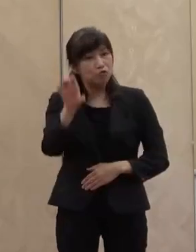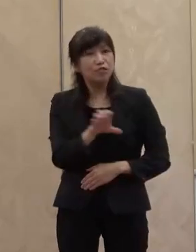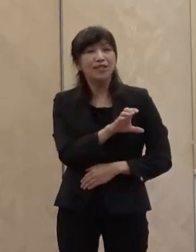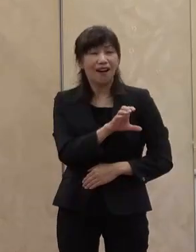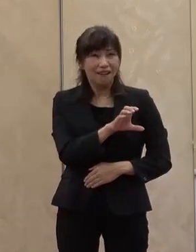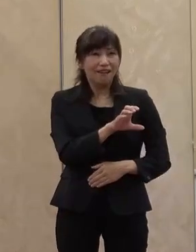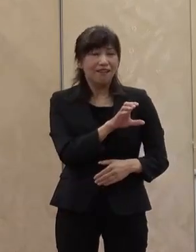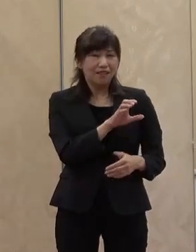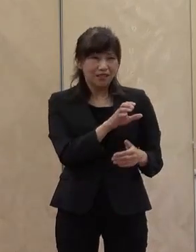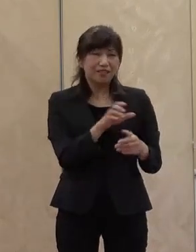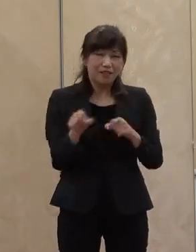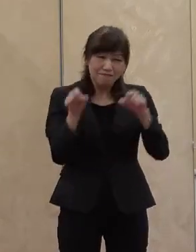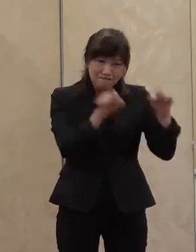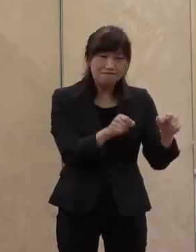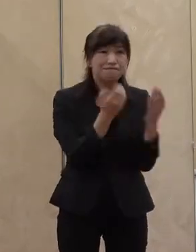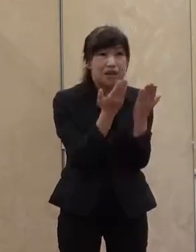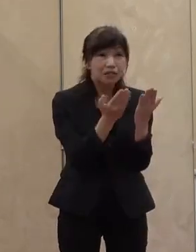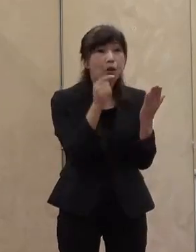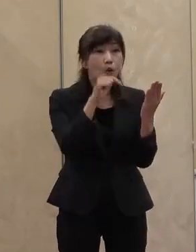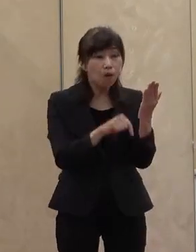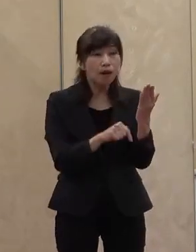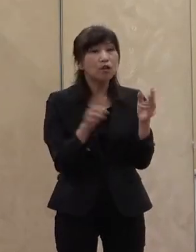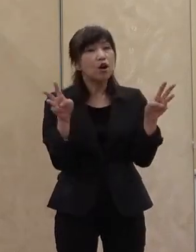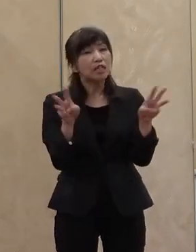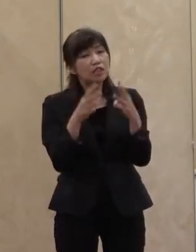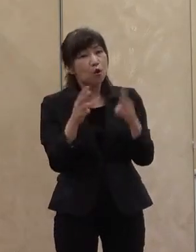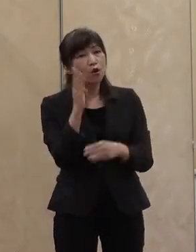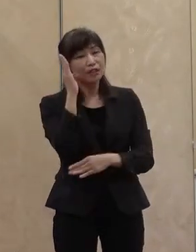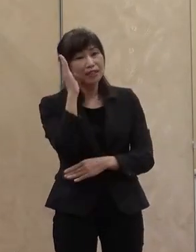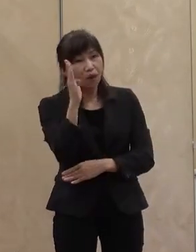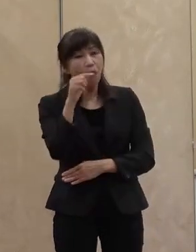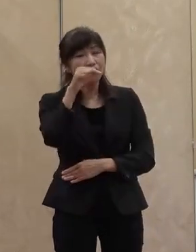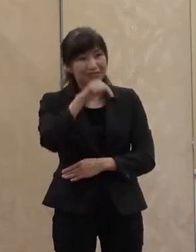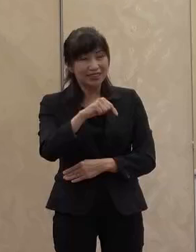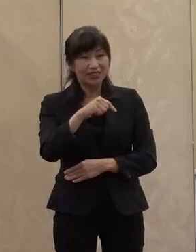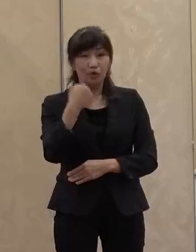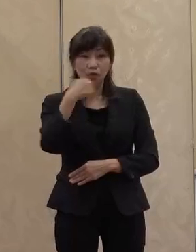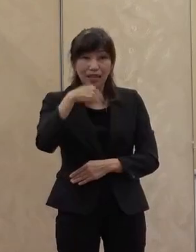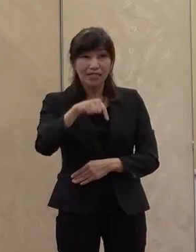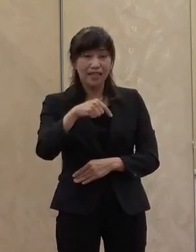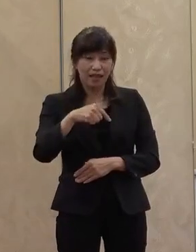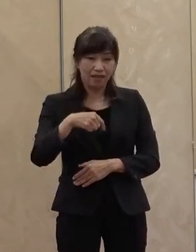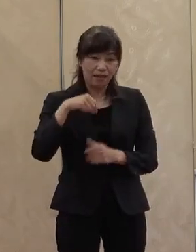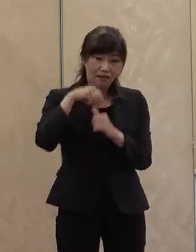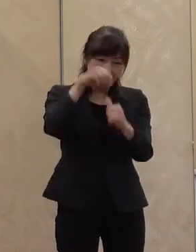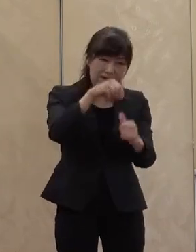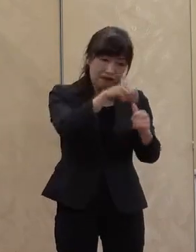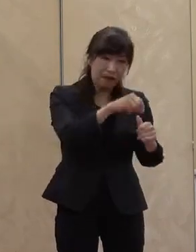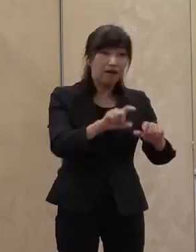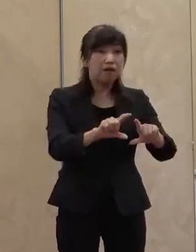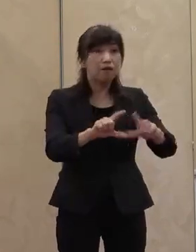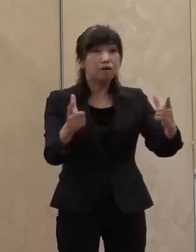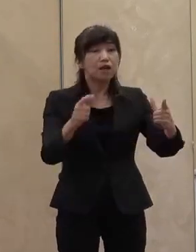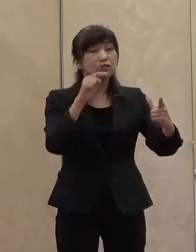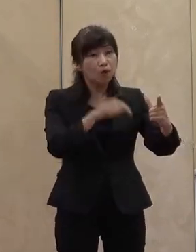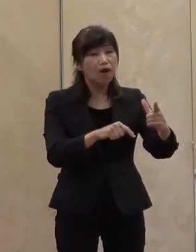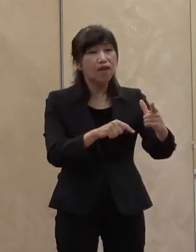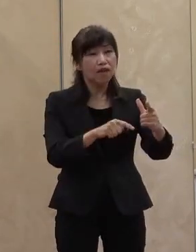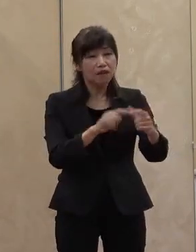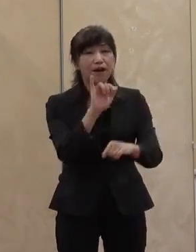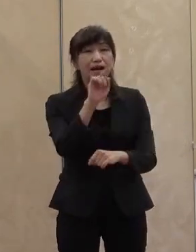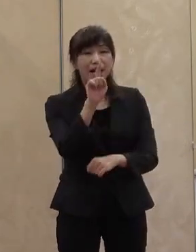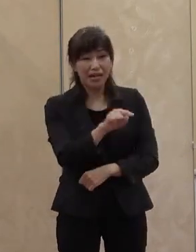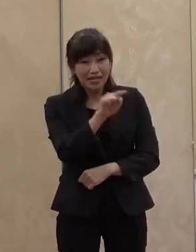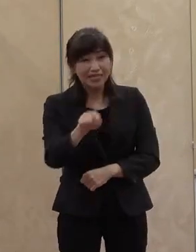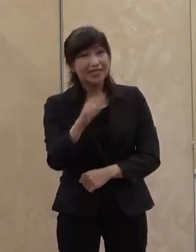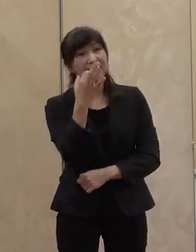の非常勤講師の先生の配置の増強、人件費です、ね、それから 5.8 億